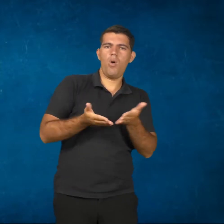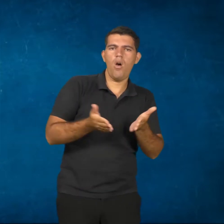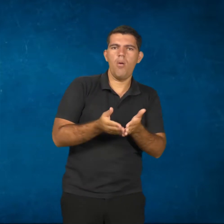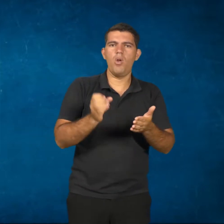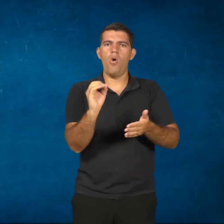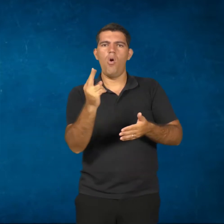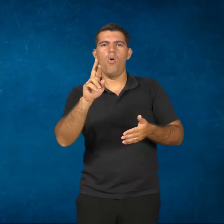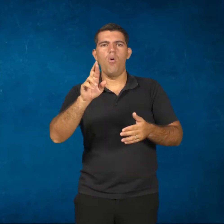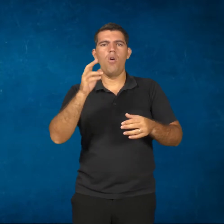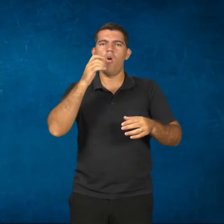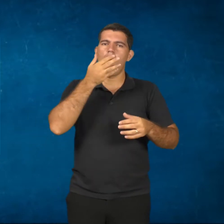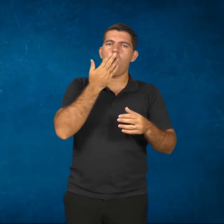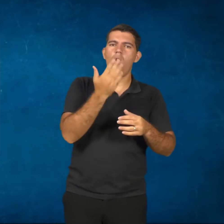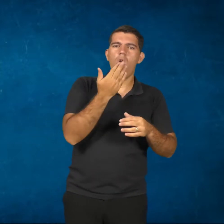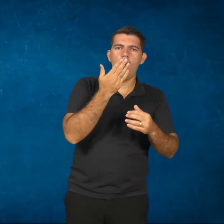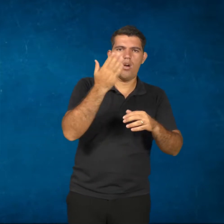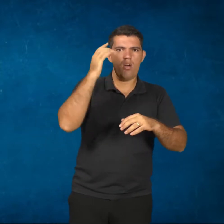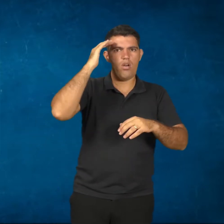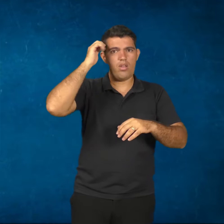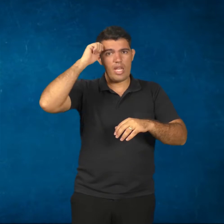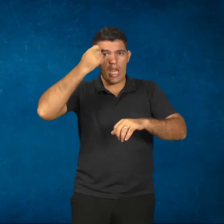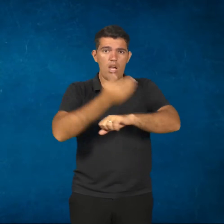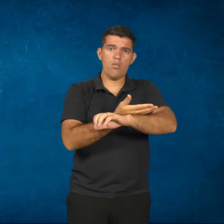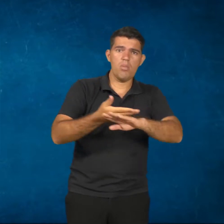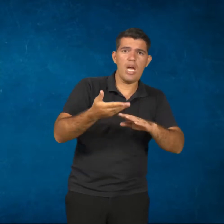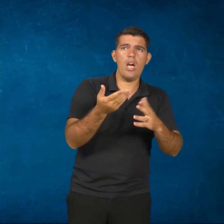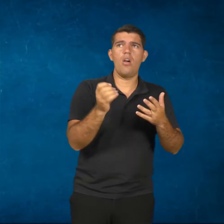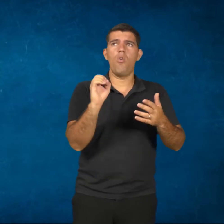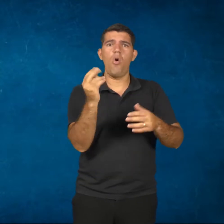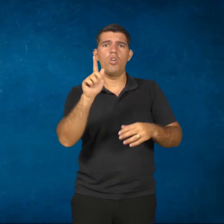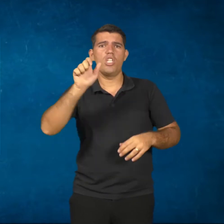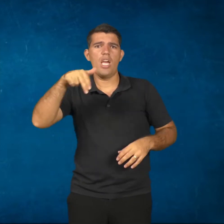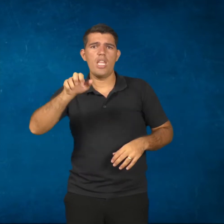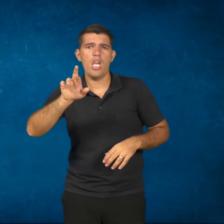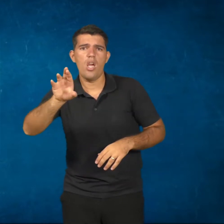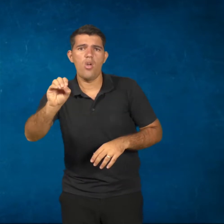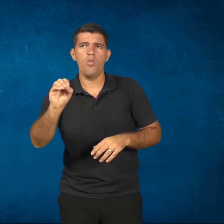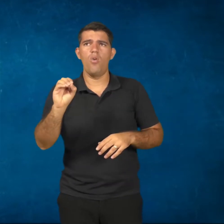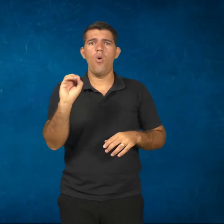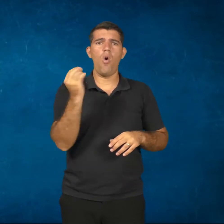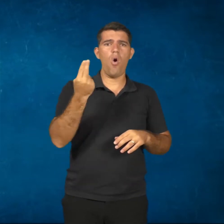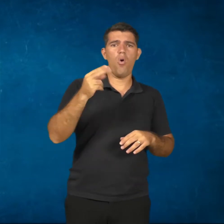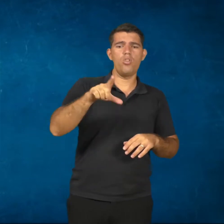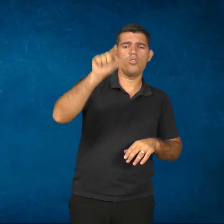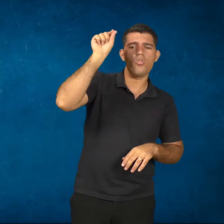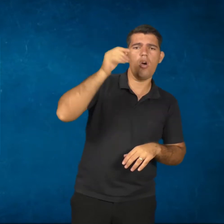perspectiva do gênero, né? Da perspectiva da escolha, da